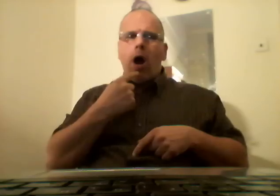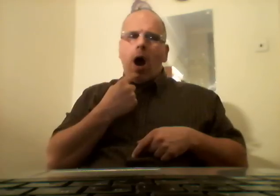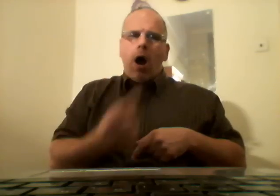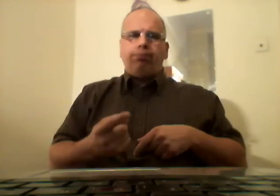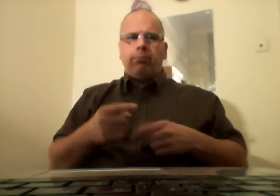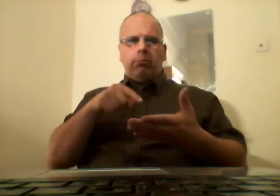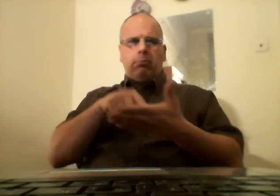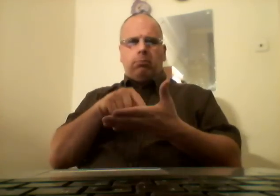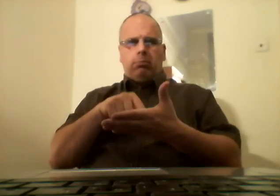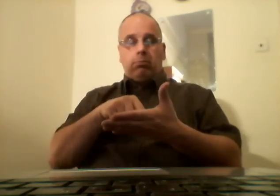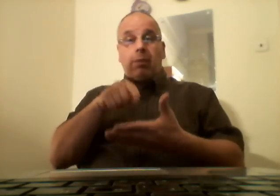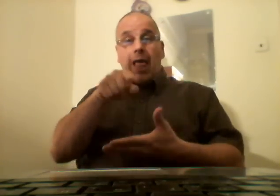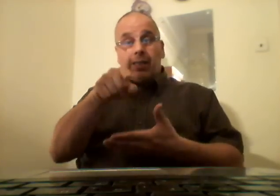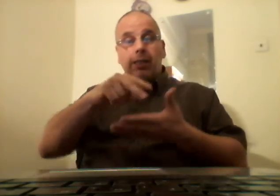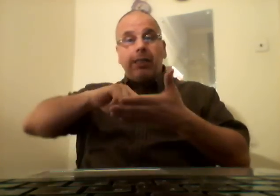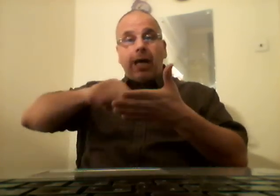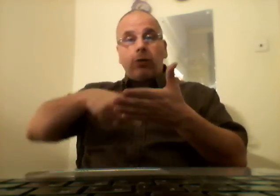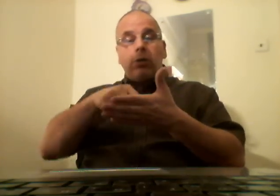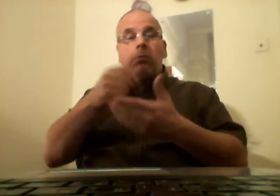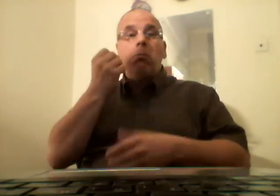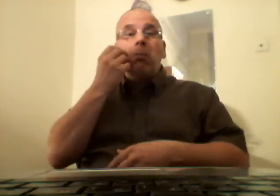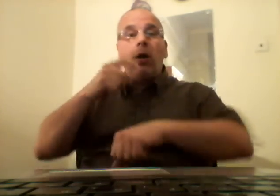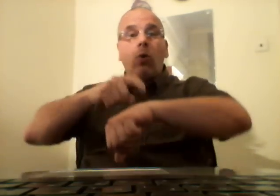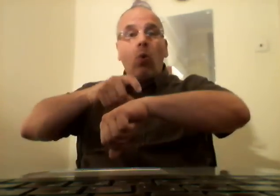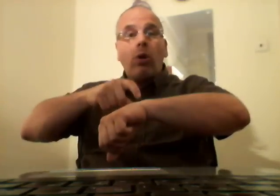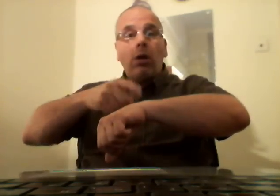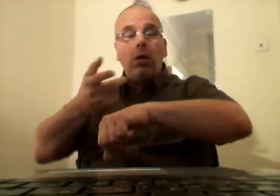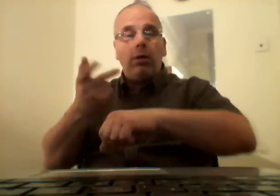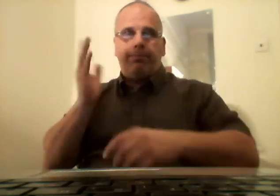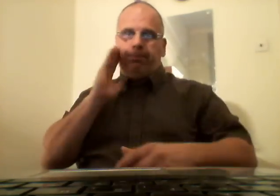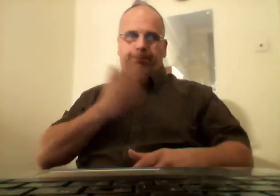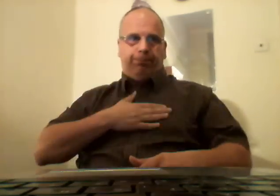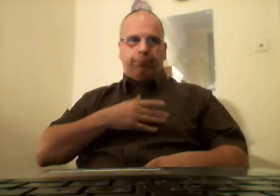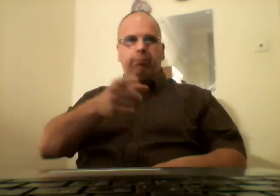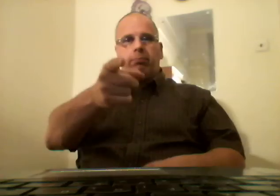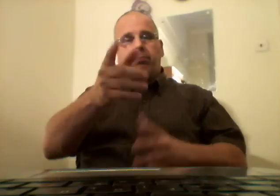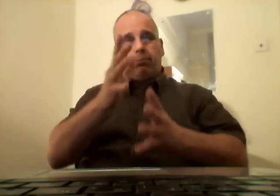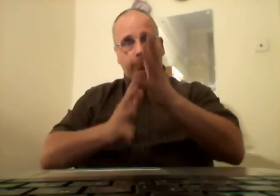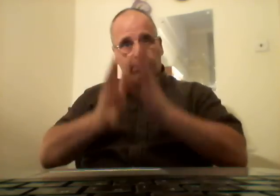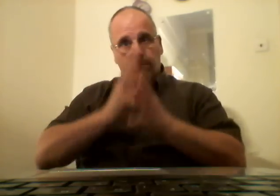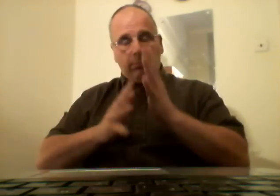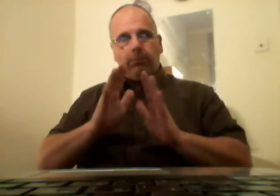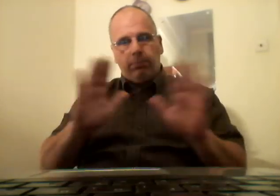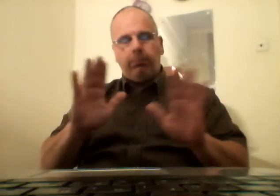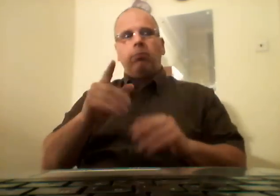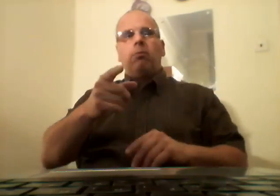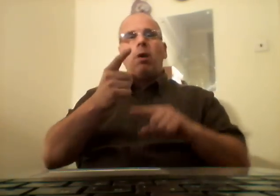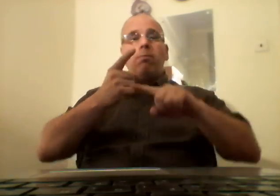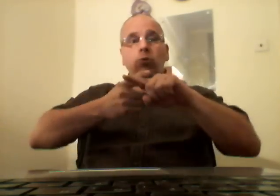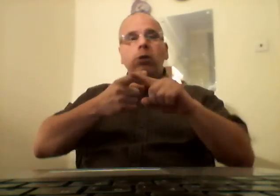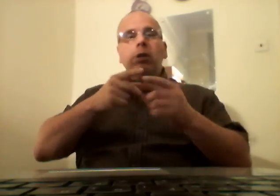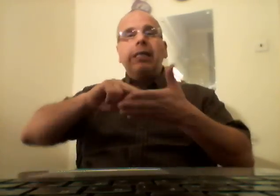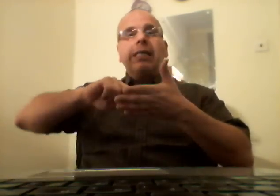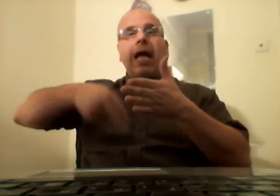így valahogy. Most nem, most ez egy ráknak rossz, de valami ilyesmi formánk van, hogy miért